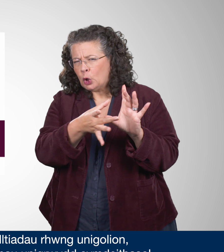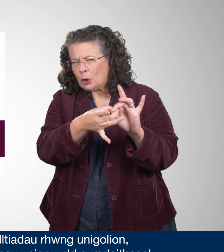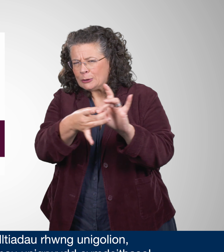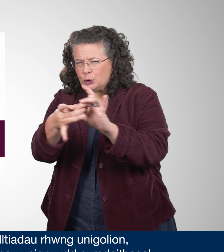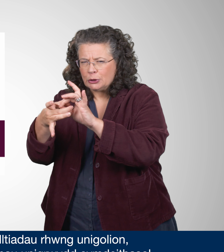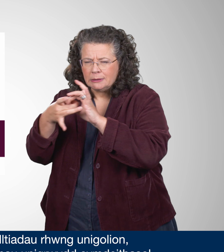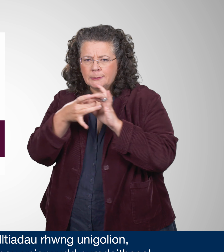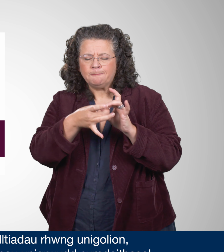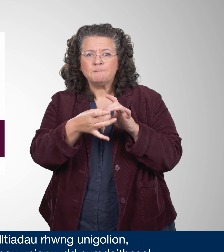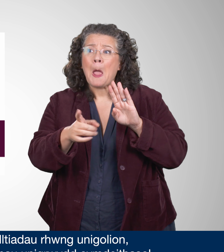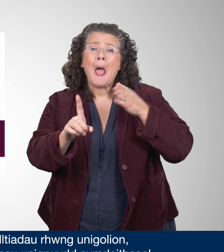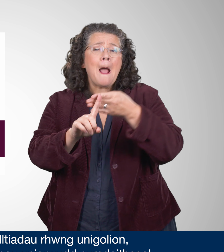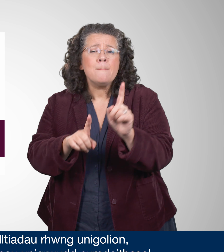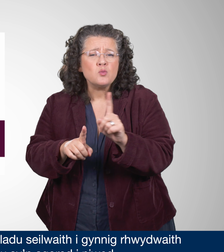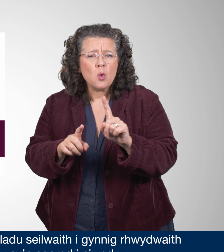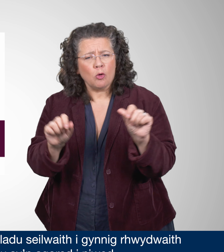cymdeithasol.